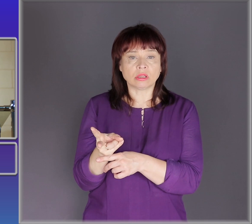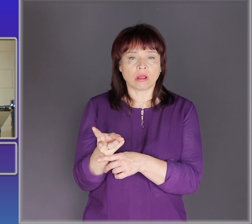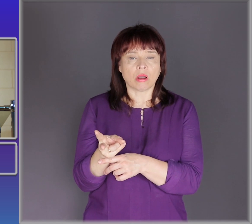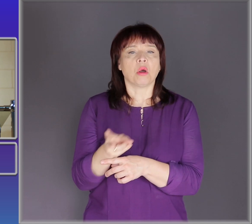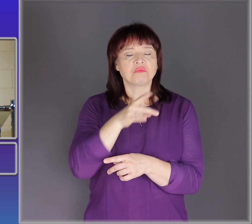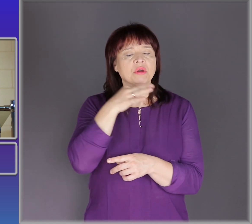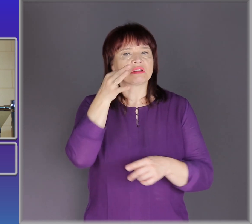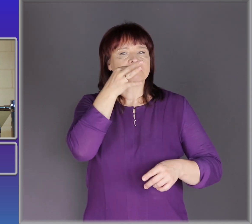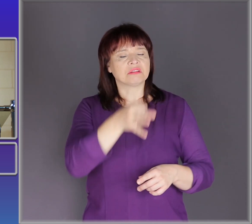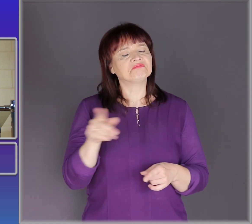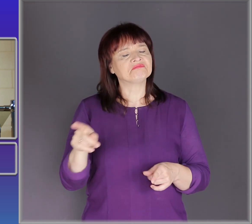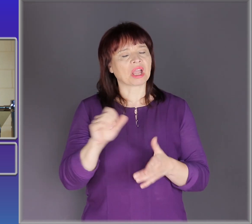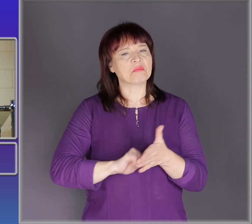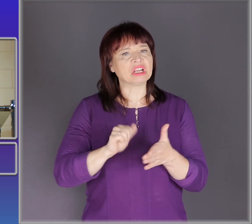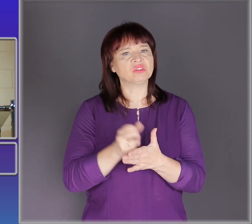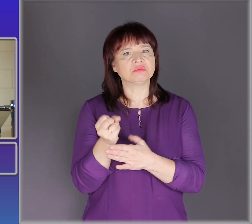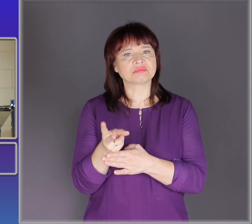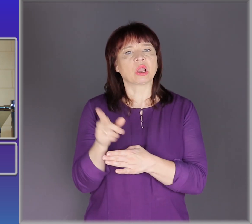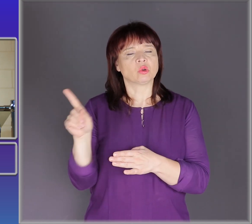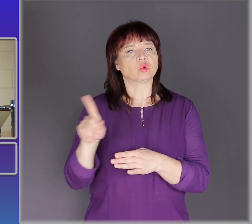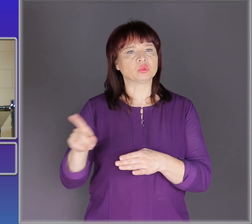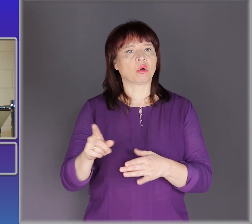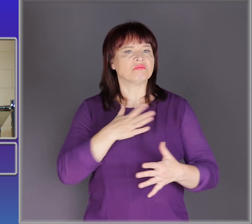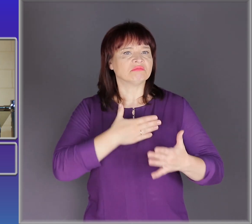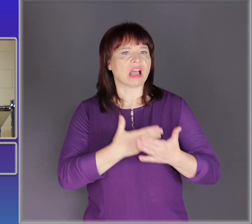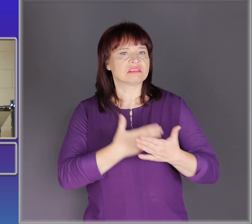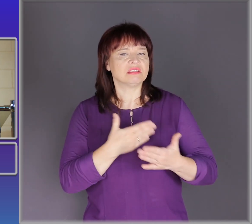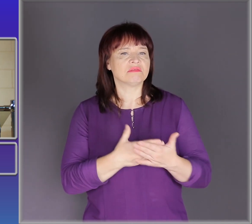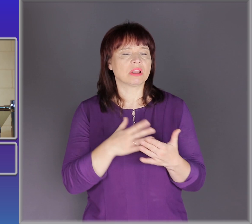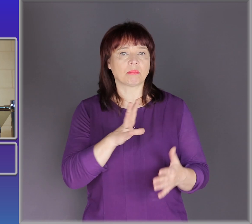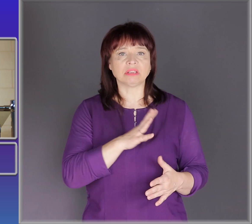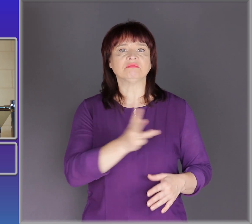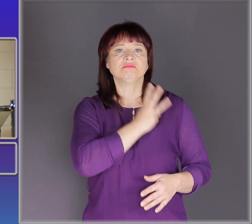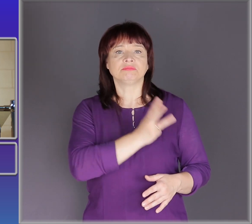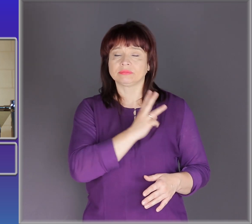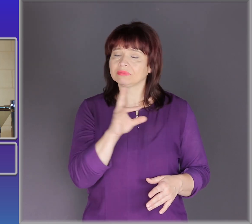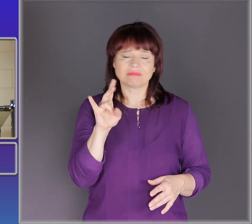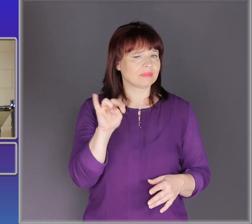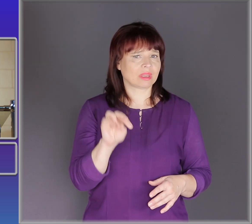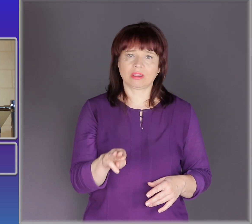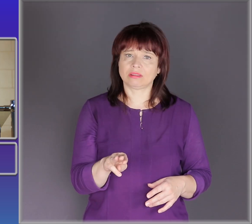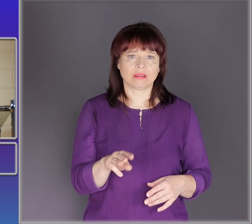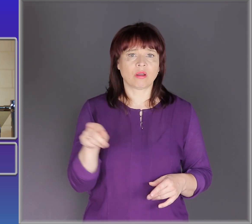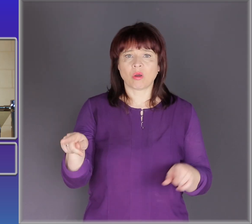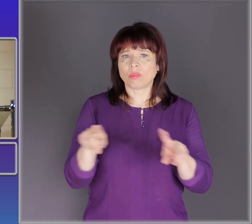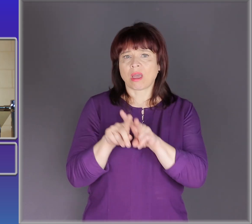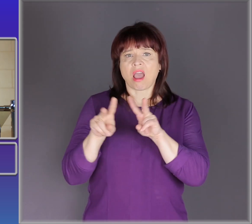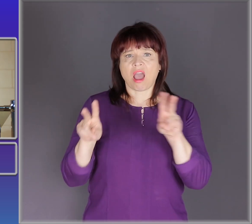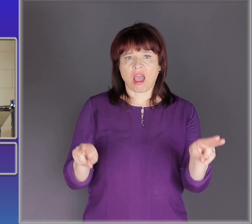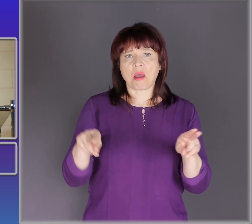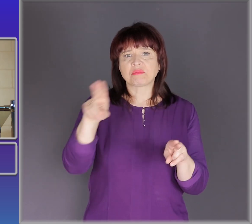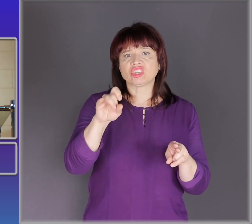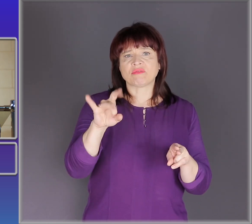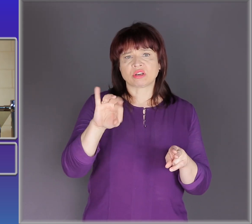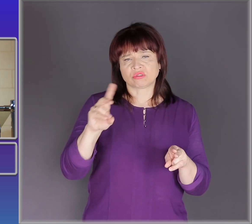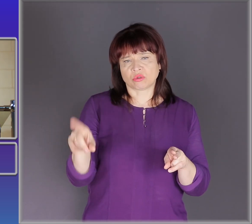потому что он был такой продвигай протестант прямо да нет нет нет он точно таким же путем живут